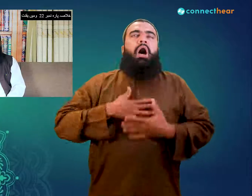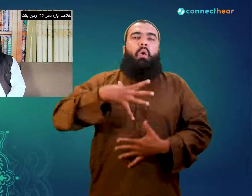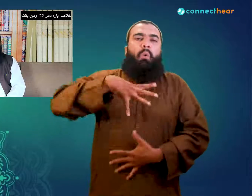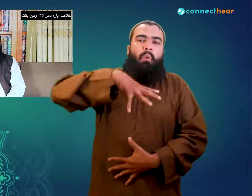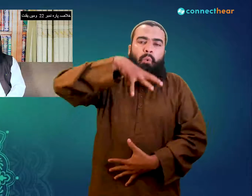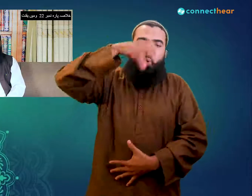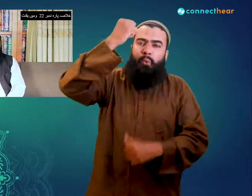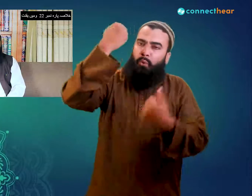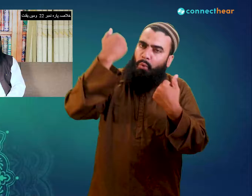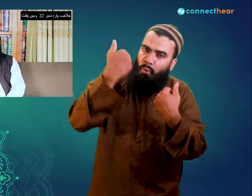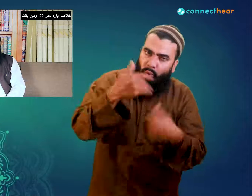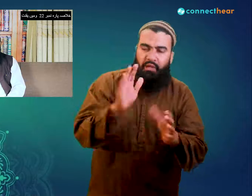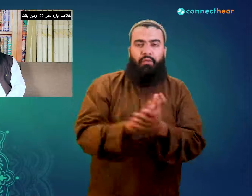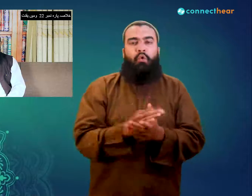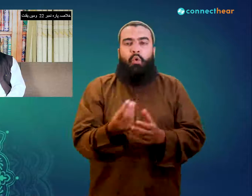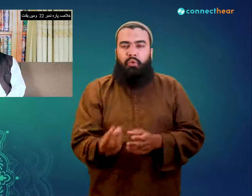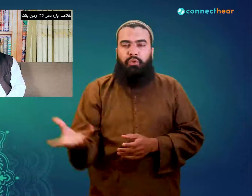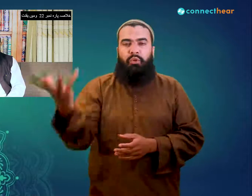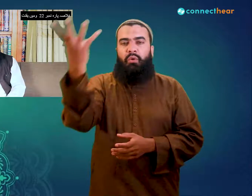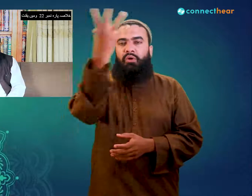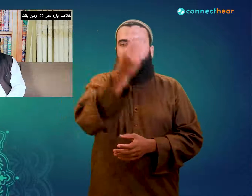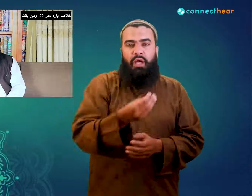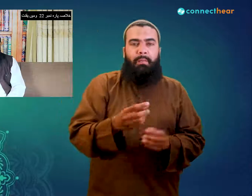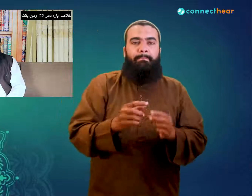میں بڑی فضیلت بیان فرمائی گئی ہے۔